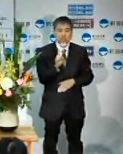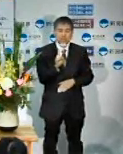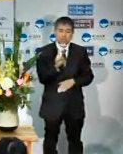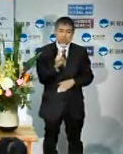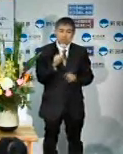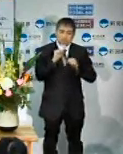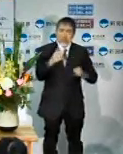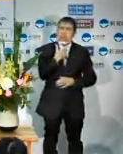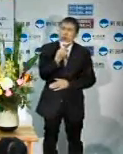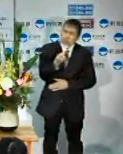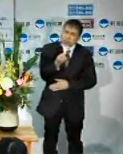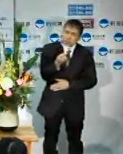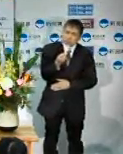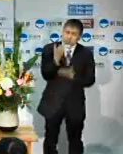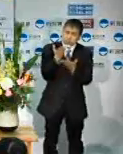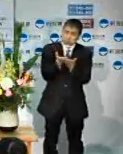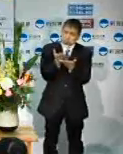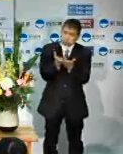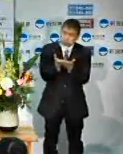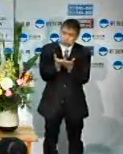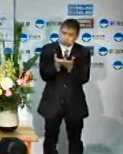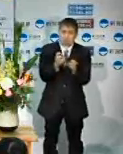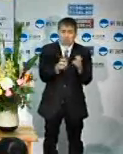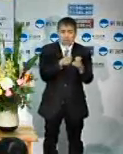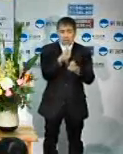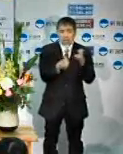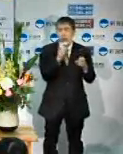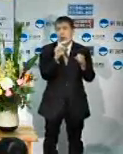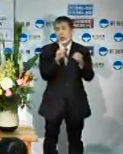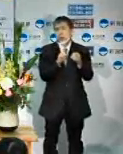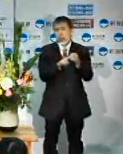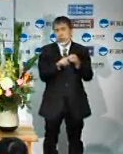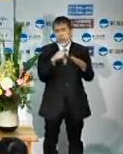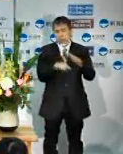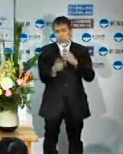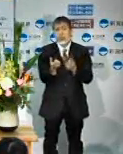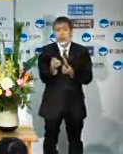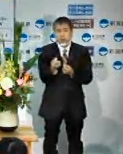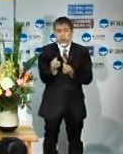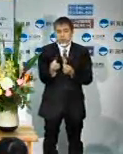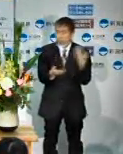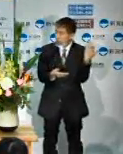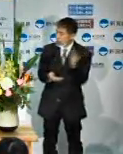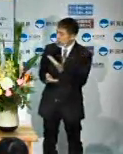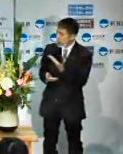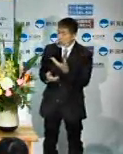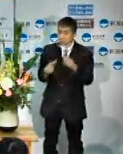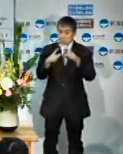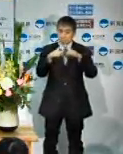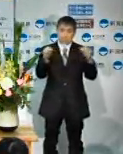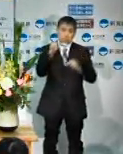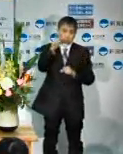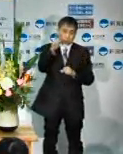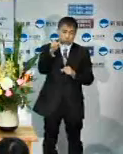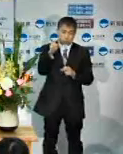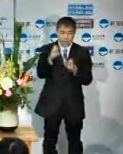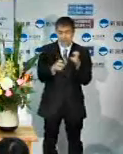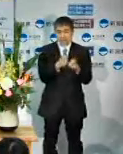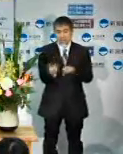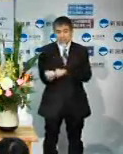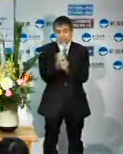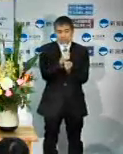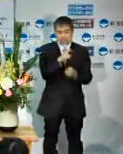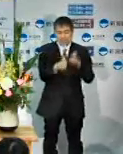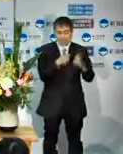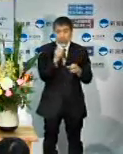ああしてください、こうしてください、それはその稼働のためにということでしょ、おっしゃりたいのは。 まあ、国はまあ稼働のためにこう何らかアク